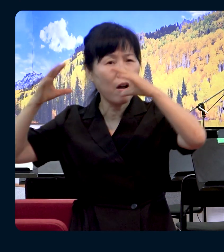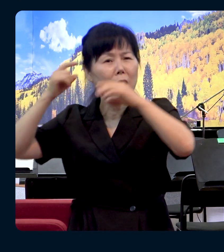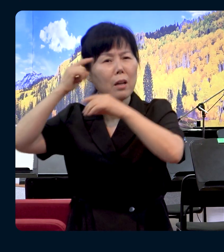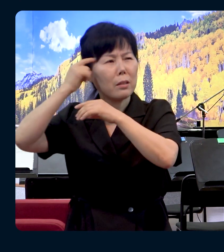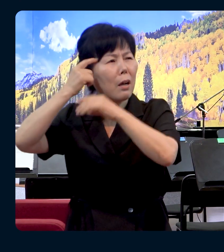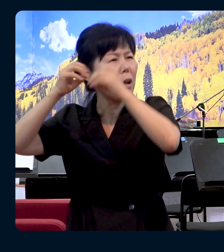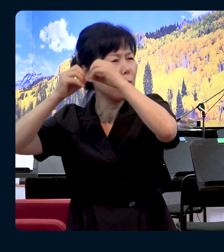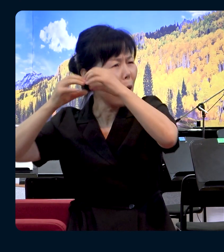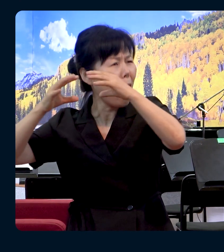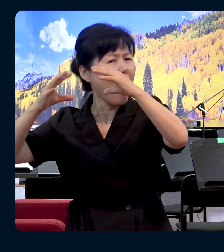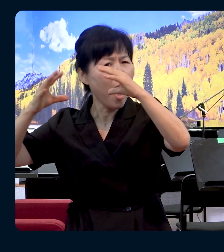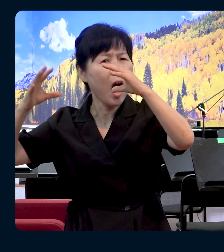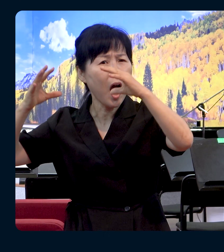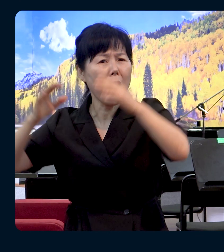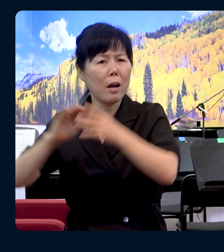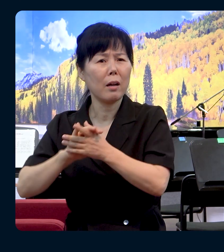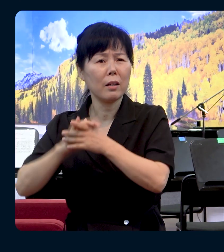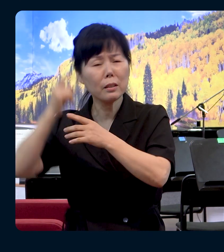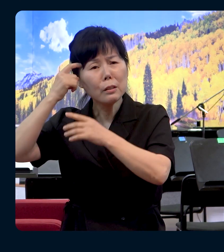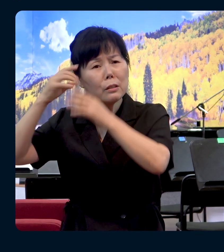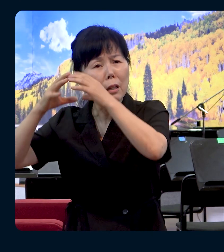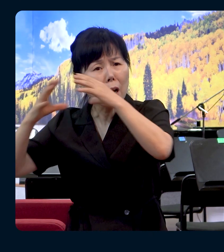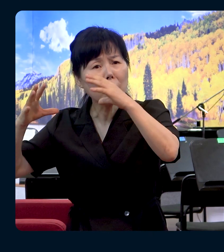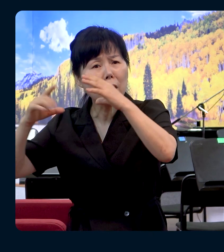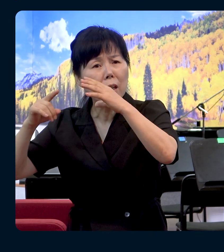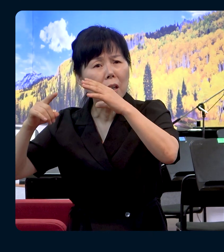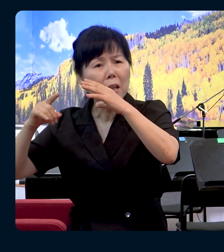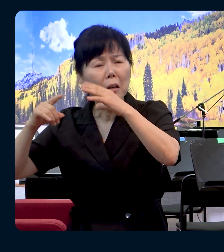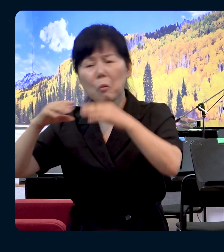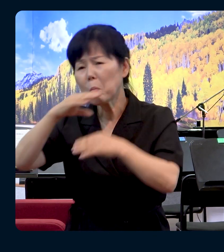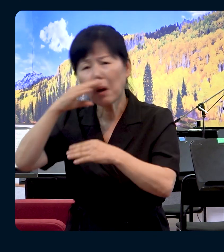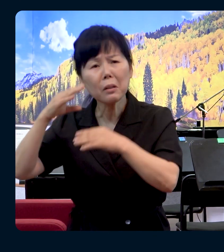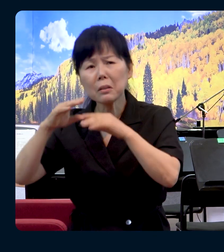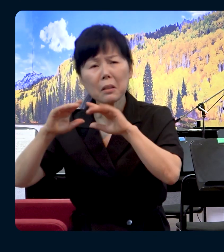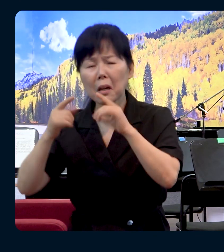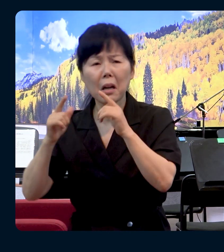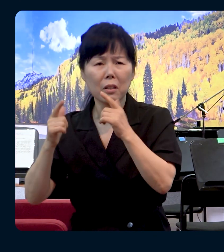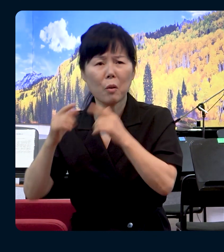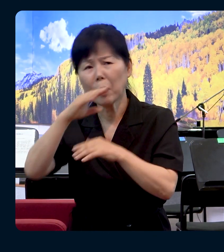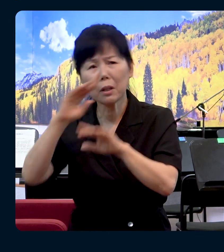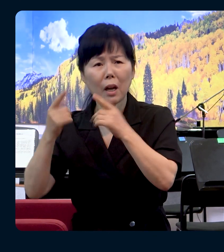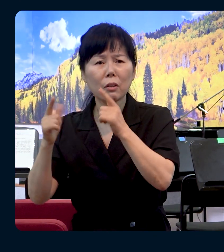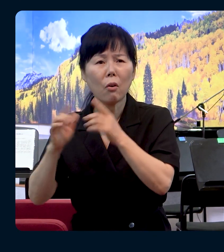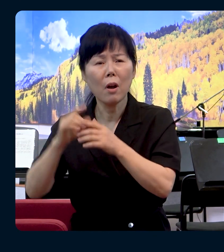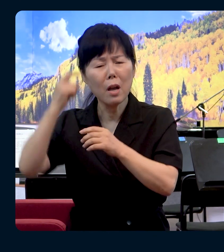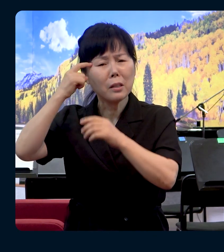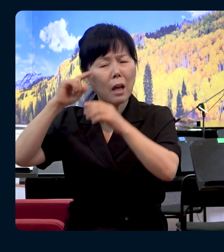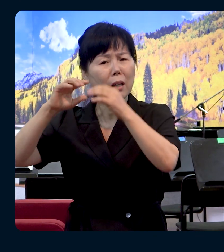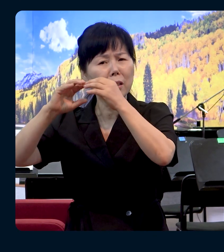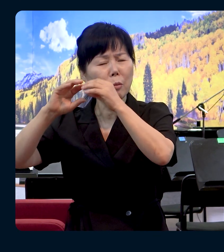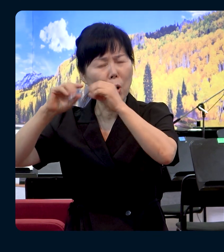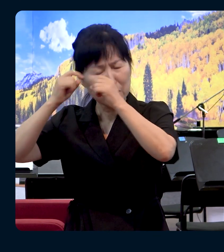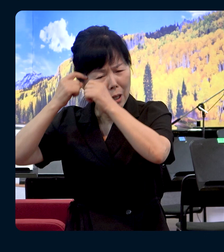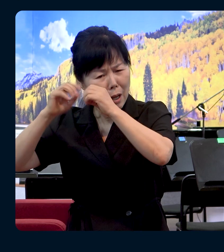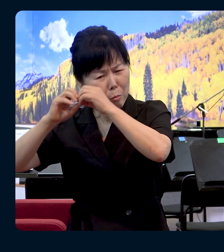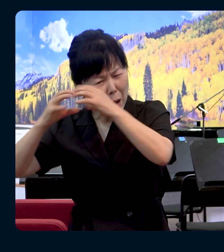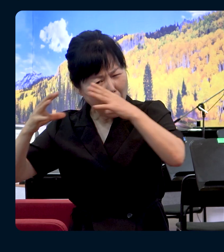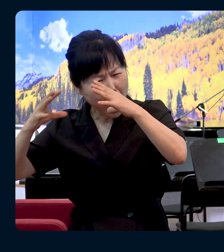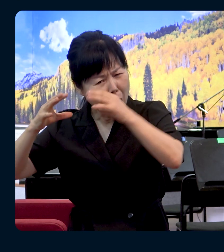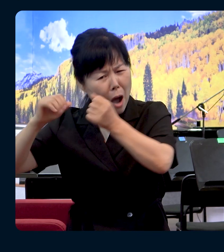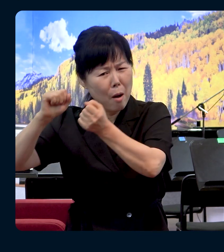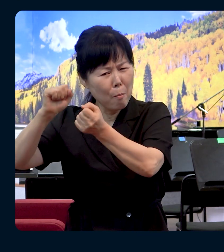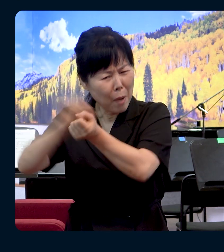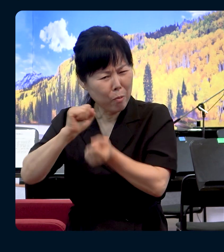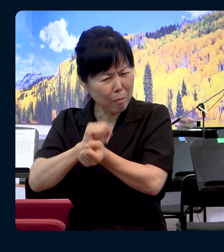그냥 생각이 아니에요. 이건 군대와 같아. 그냥 밀고 들어오는 거예요. 생각이 꼬리를 물고 들어오는데, 저는